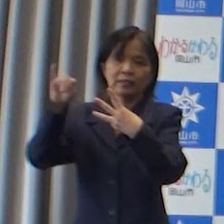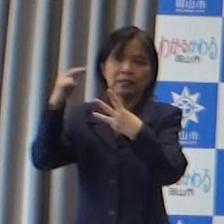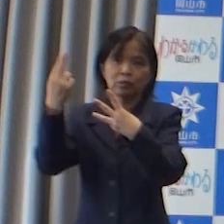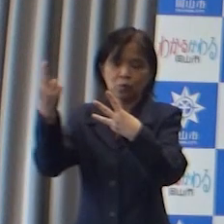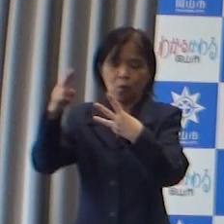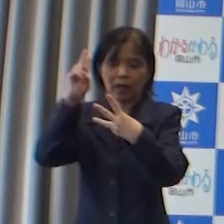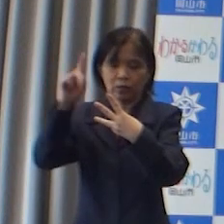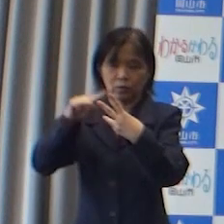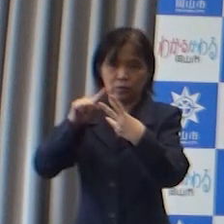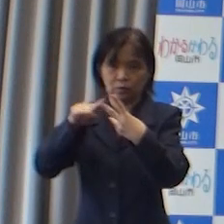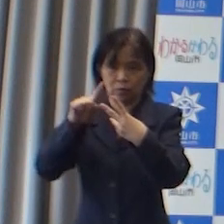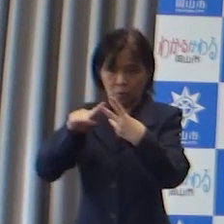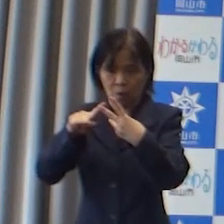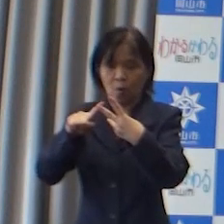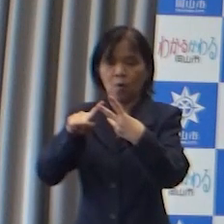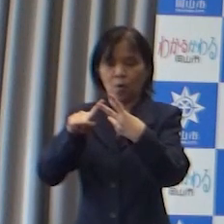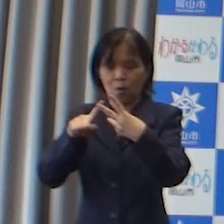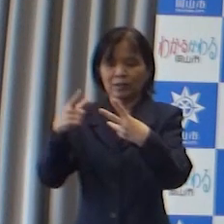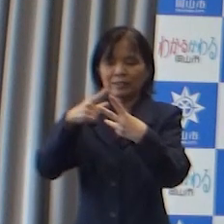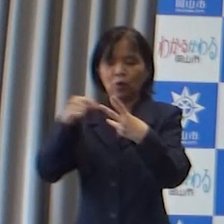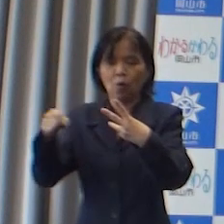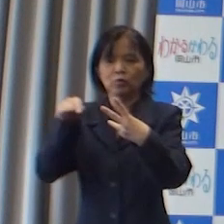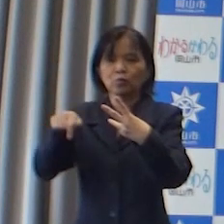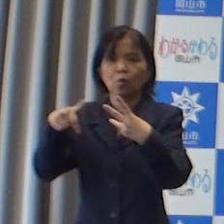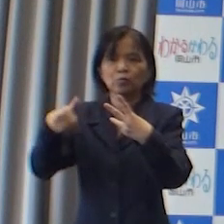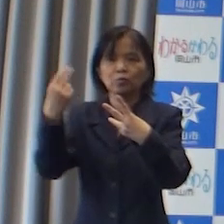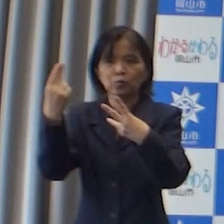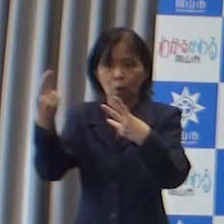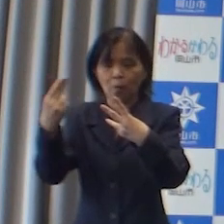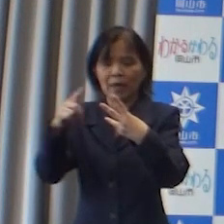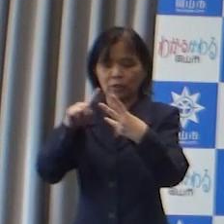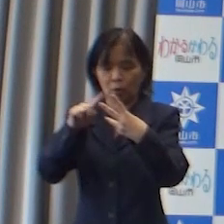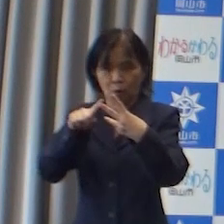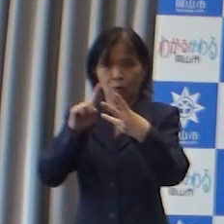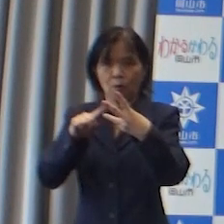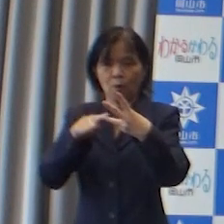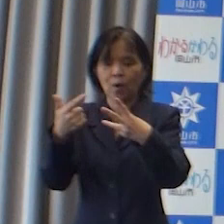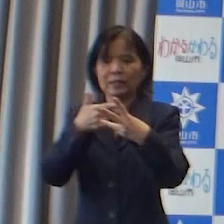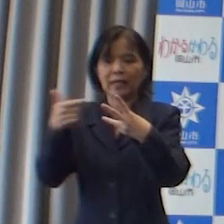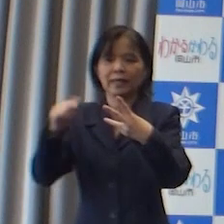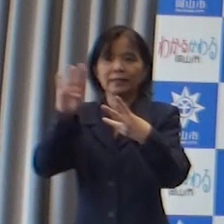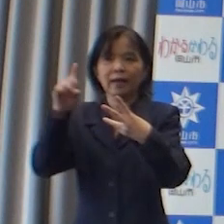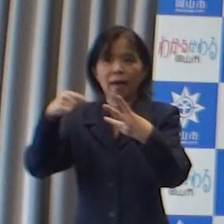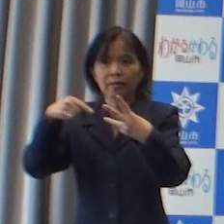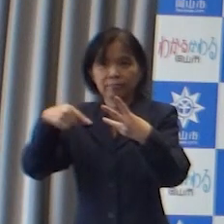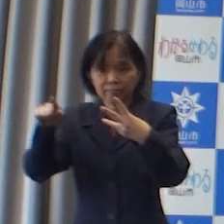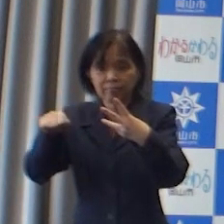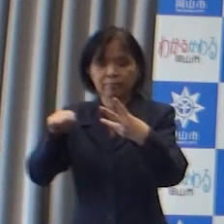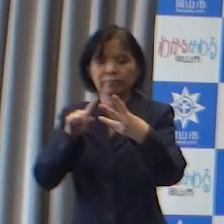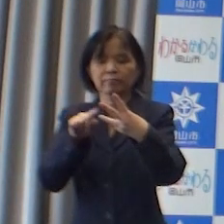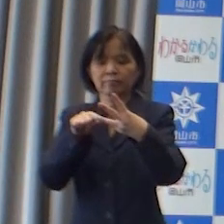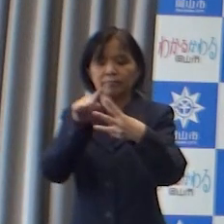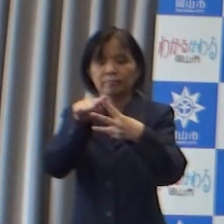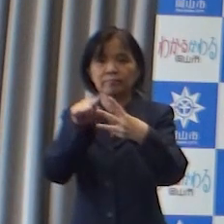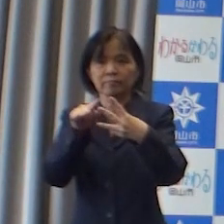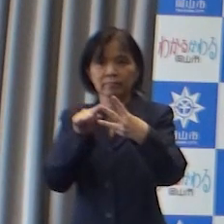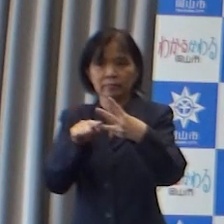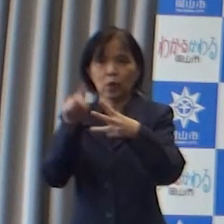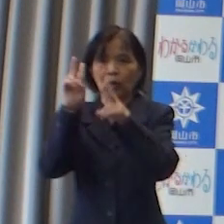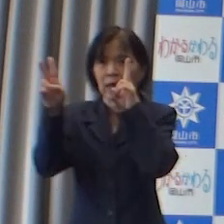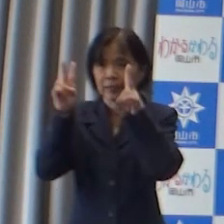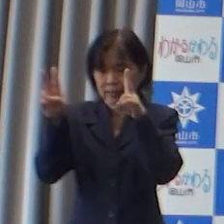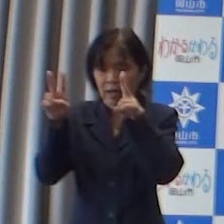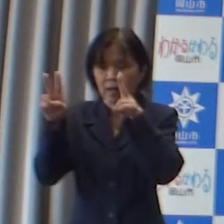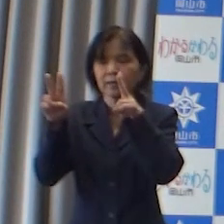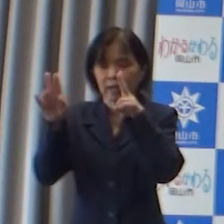電業株式会社、日本ソフトウェアマネジメント株式会社、大健工業株式会社であり、詳細